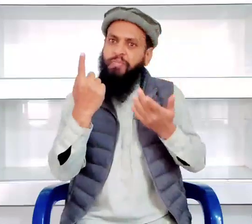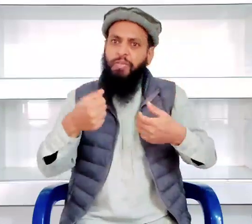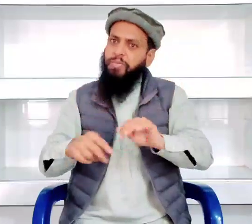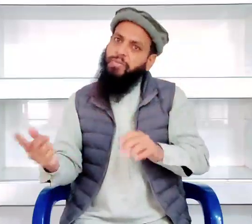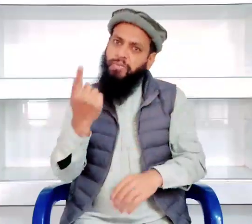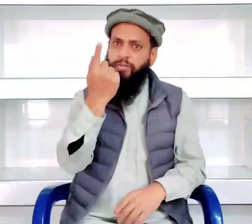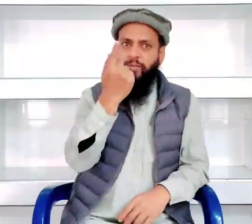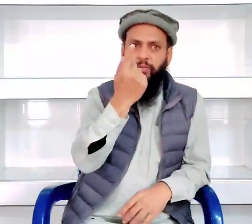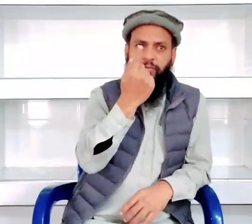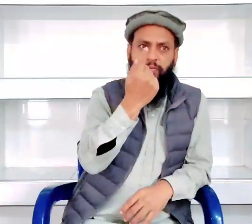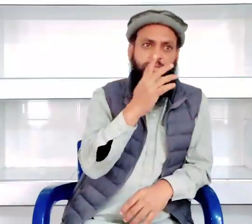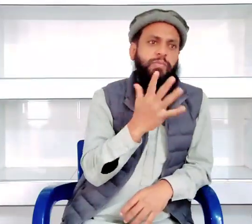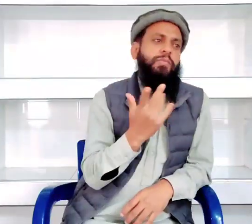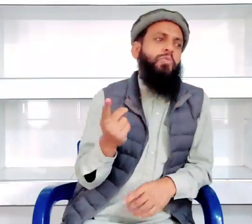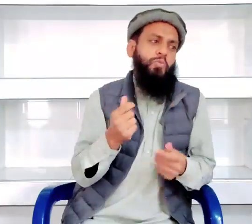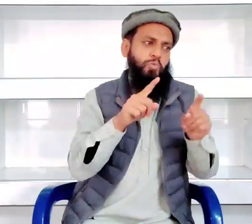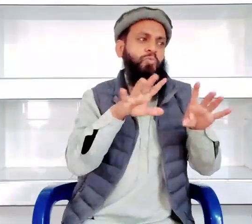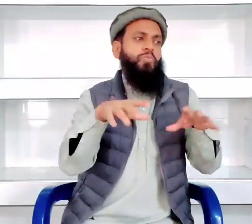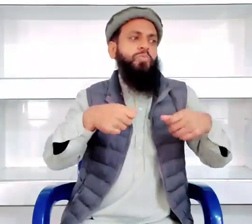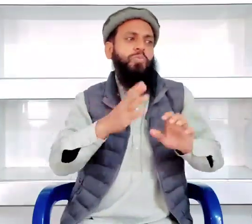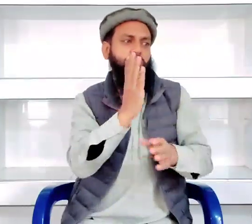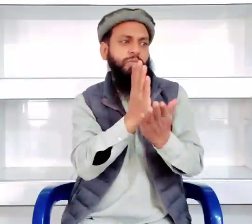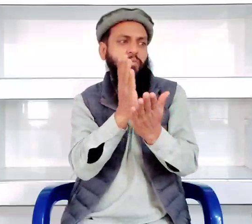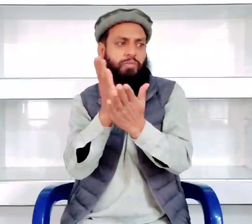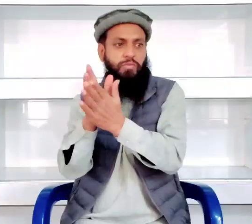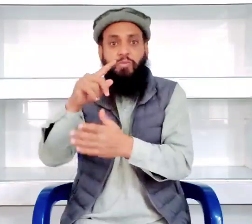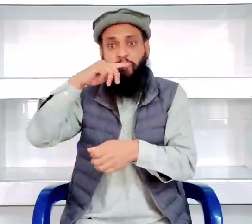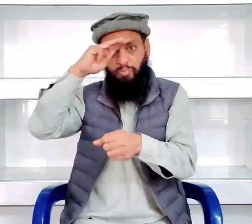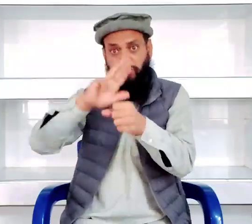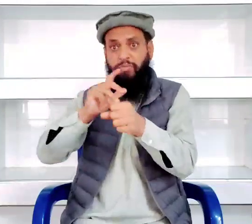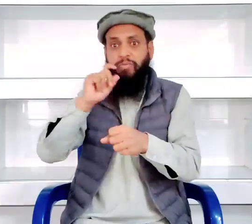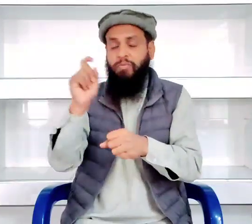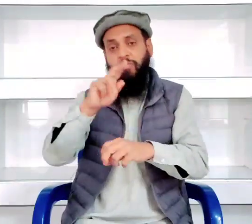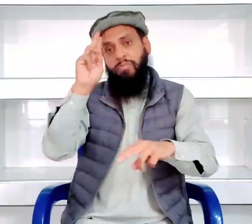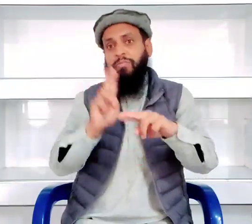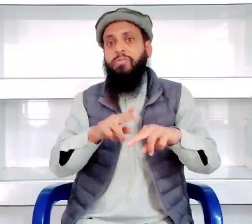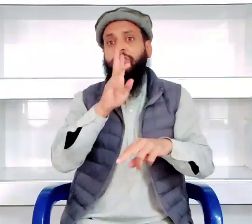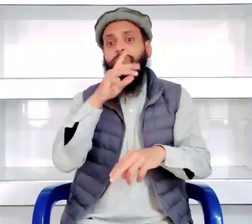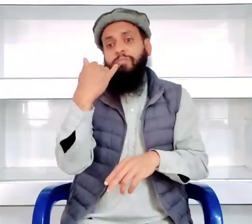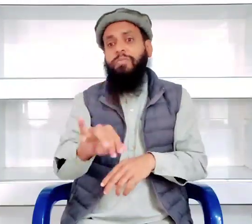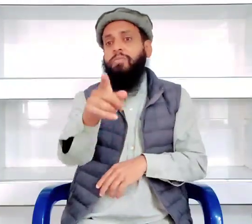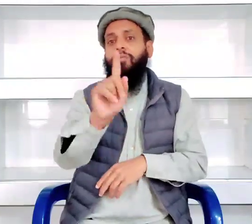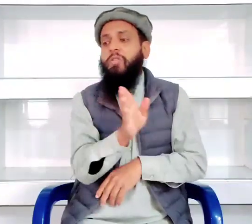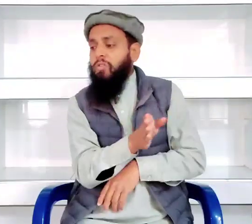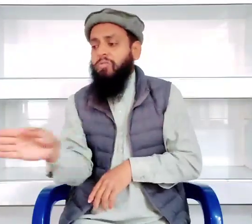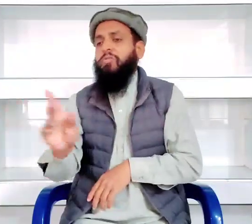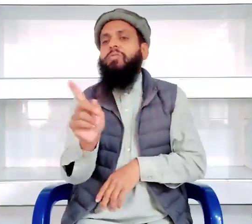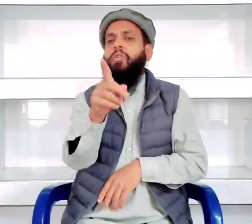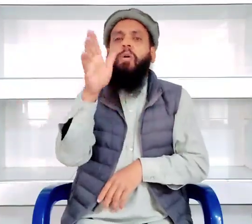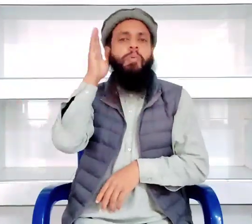صلى الله عليه وسلم نے منع فرمایا ایک اور حدیث ہے حضرت زید بن ثابت رضی اللہ تعالی عنہ اس